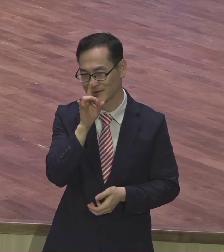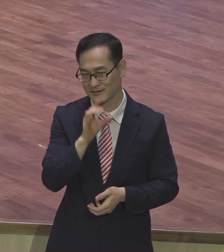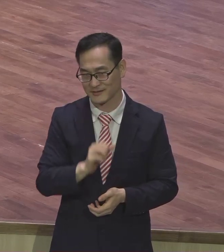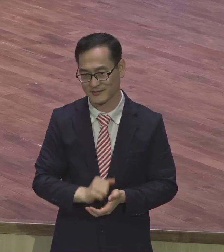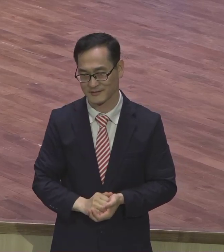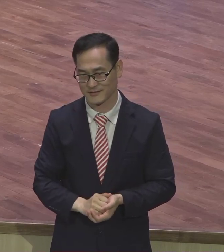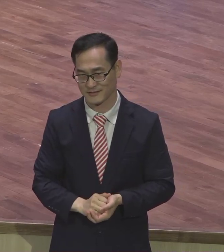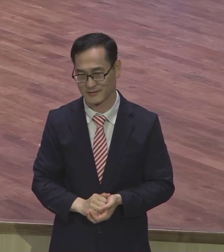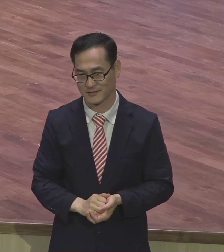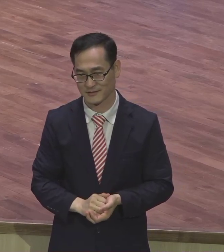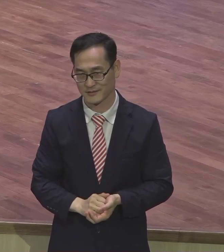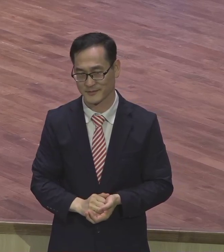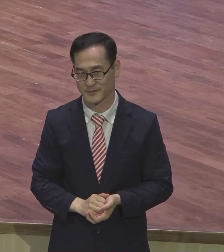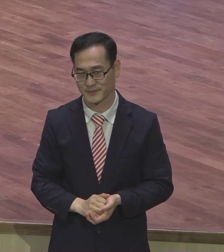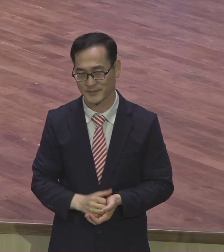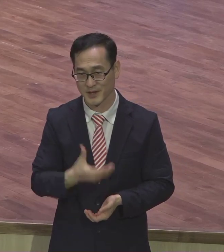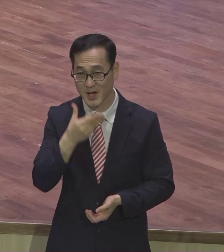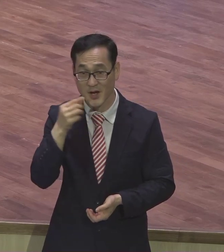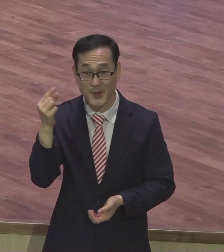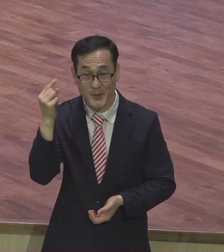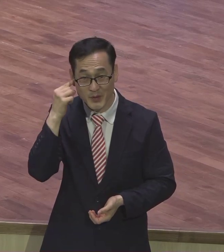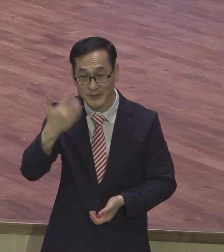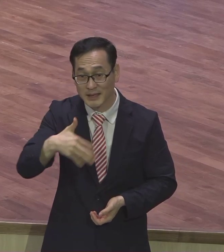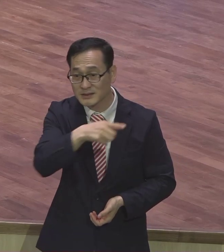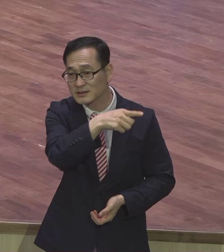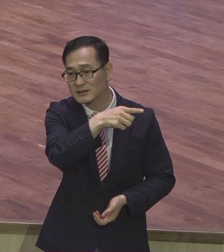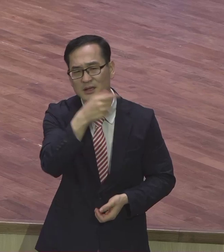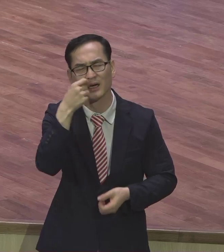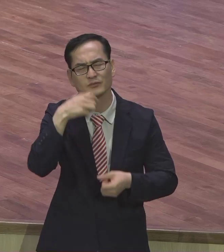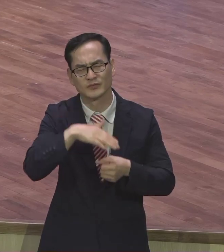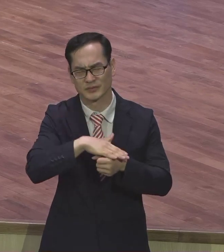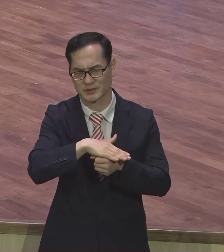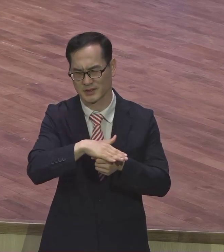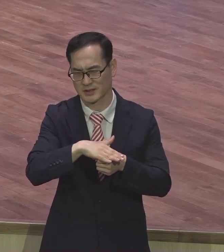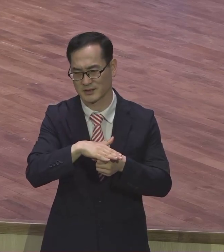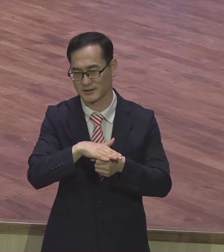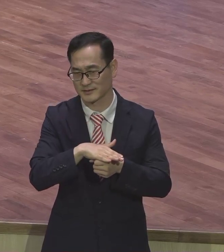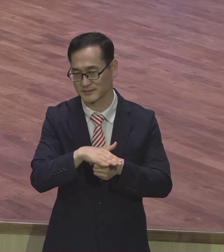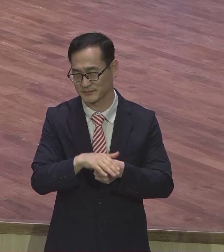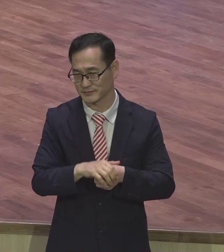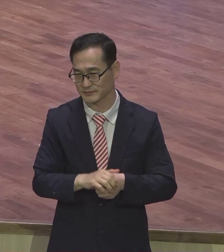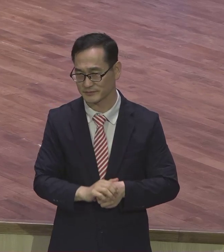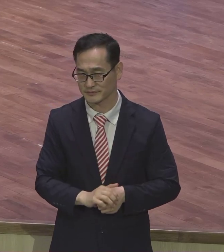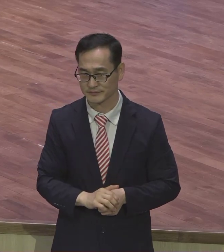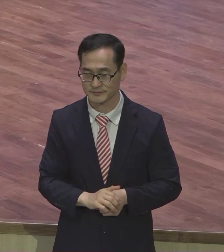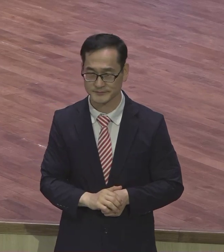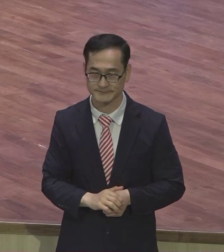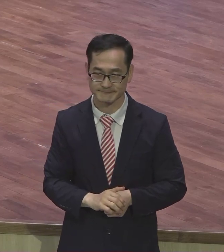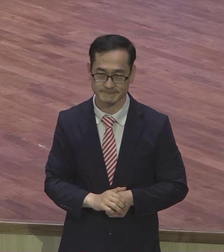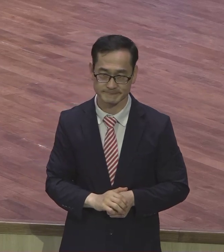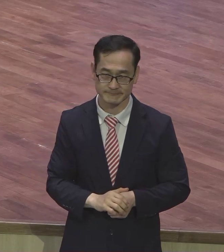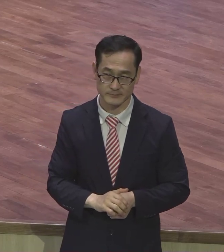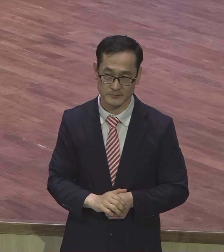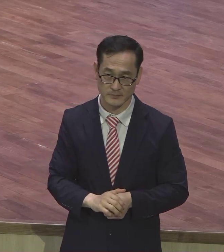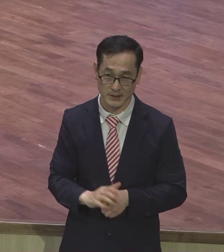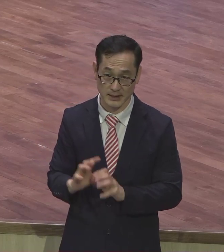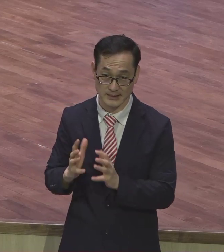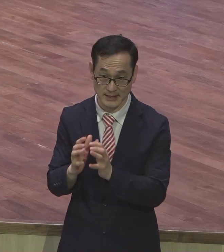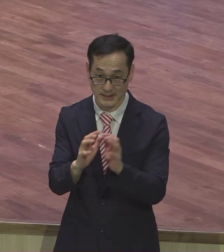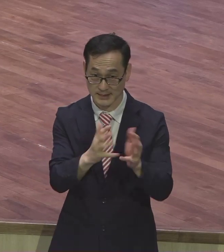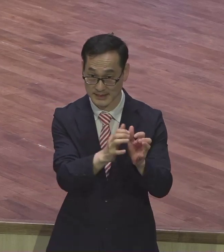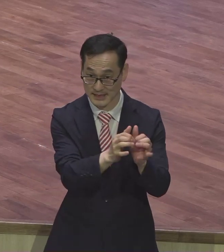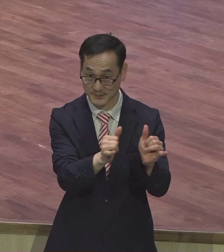복음 가진다 그래서 저는 교만해서 한 말이 아니에요 세상 사람들이 보면요